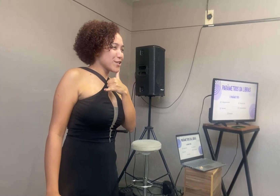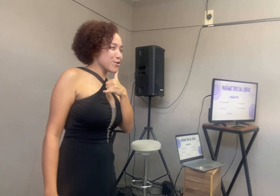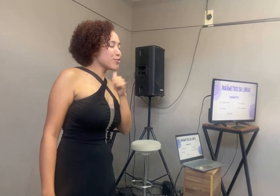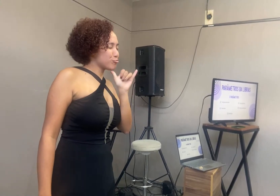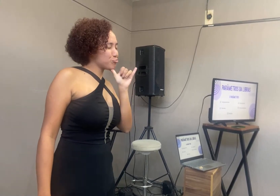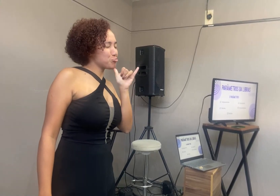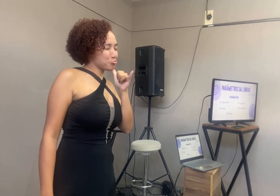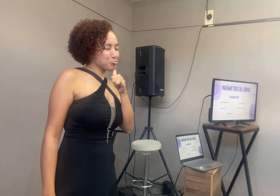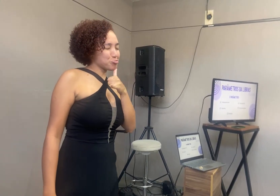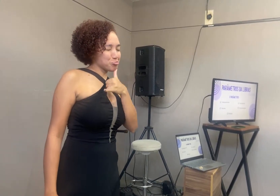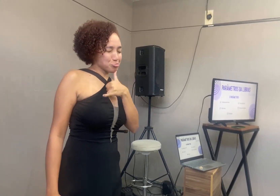Entendeu?